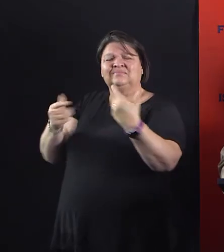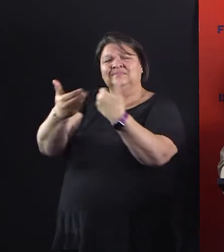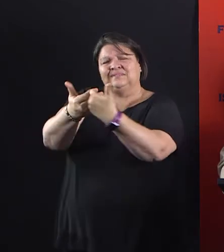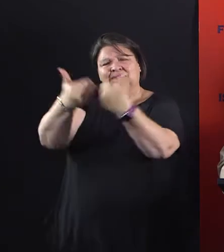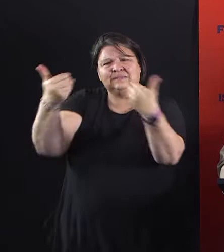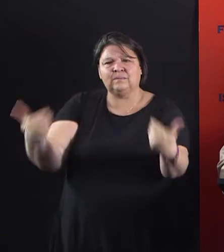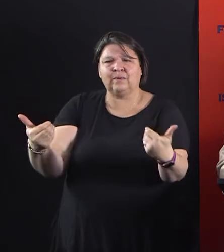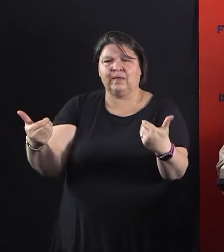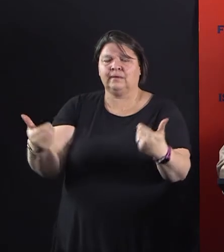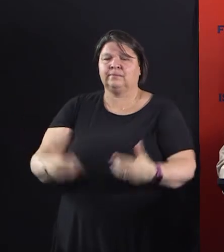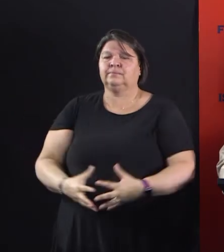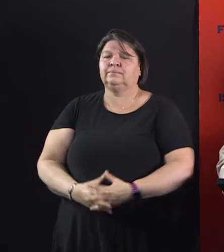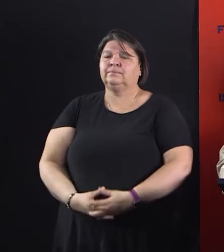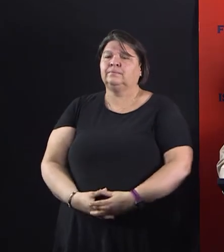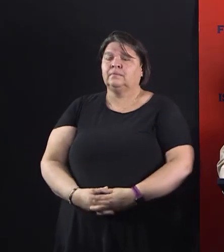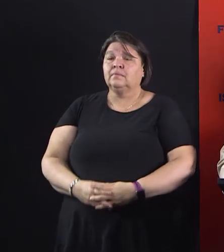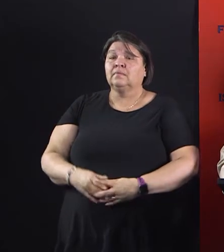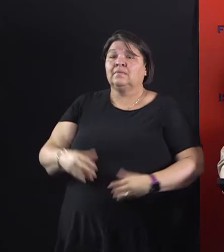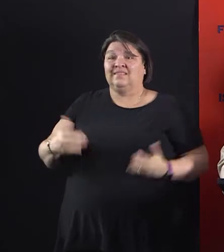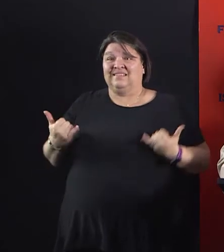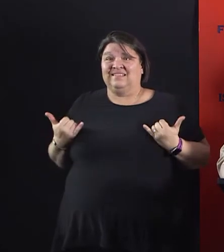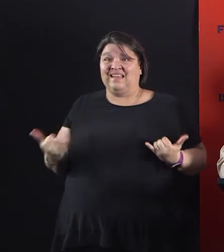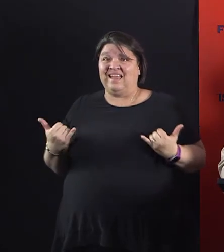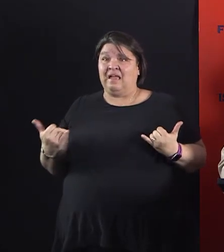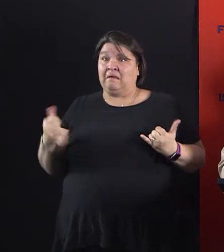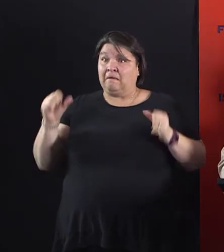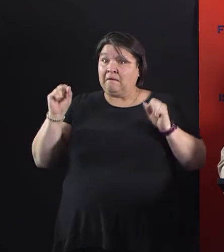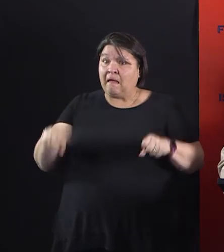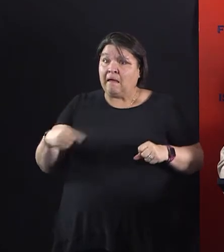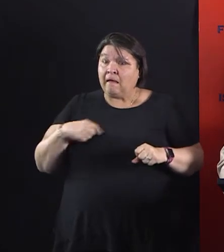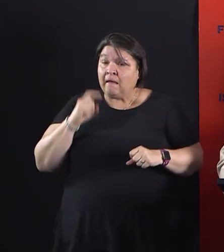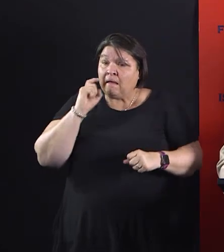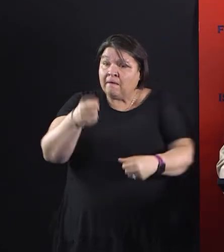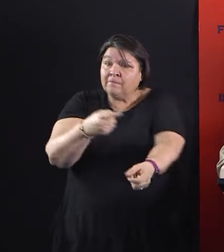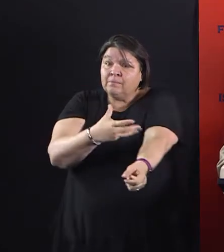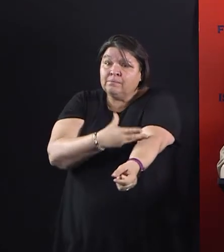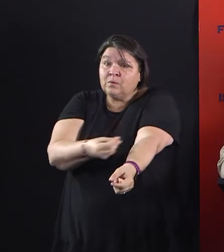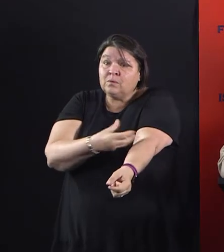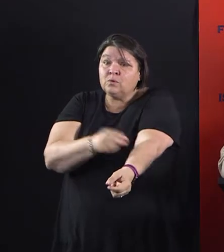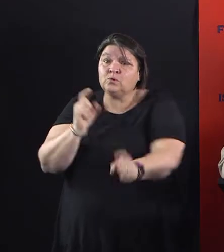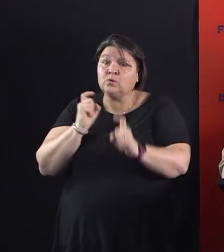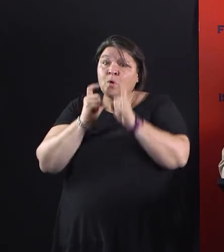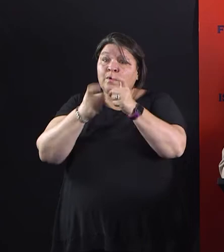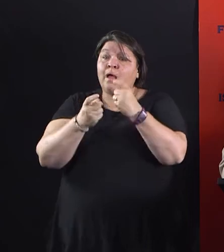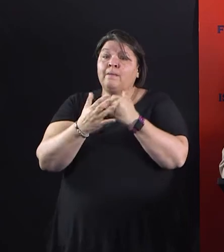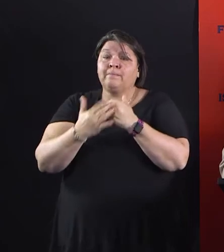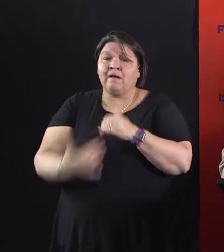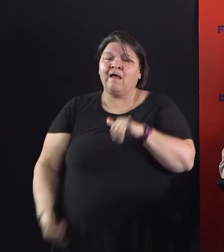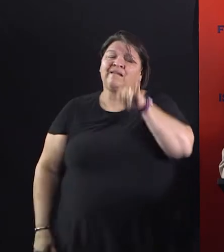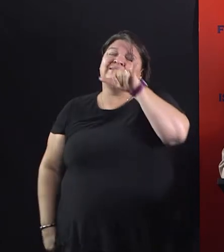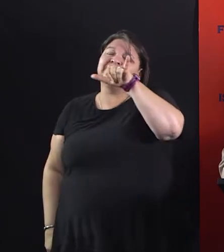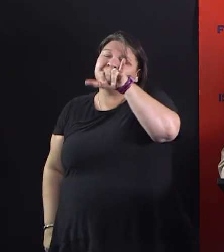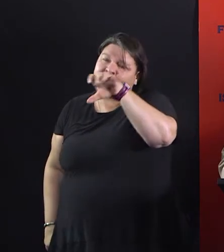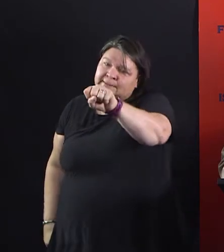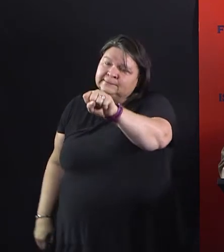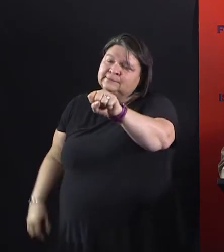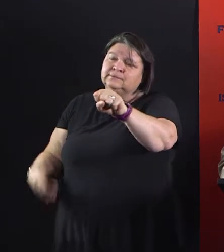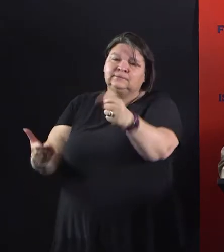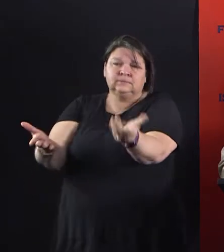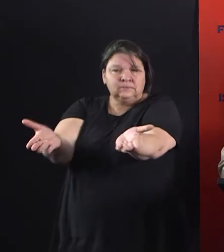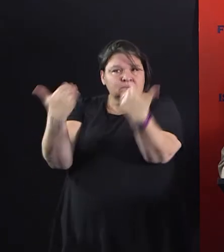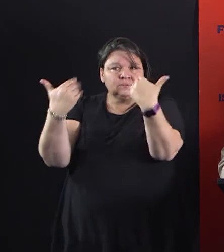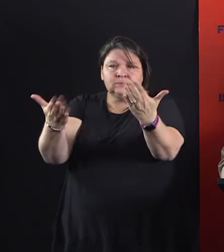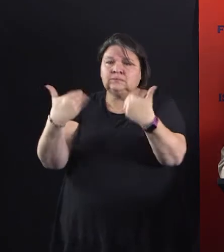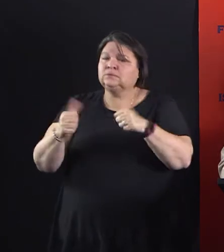give blood? Yes, we desperately need blood, not necessarily for COVID-19 patients, but for other people who are in